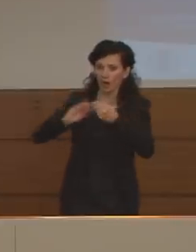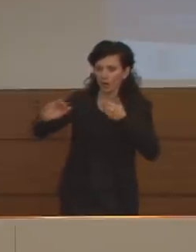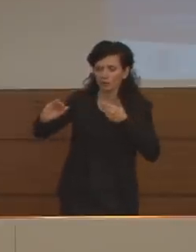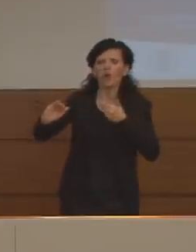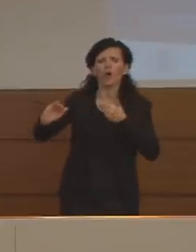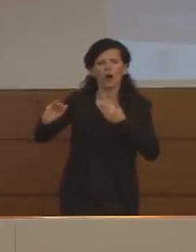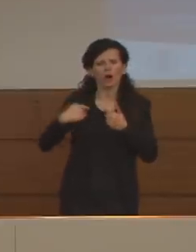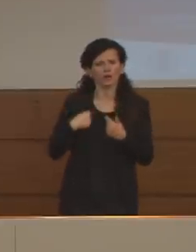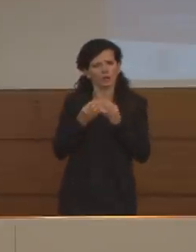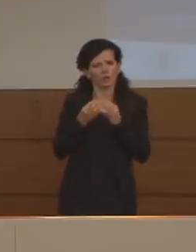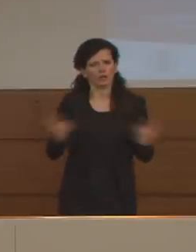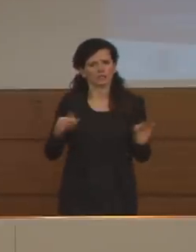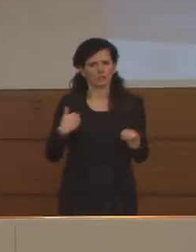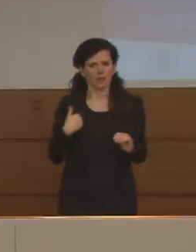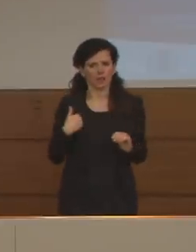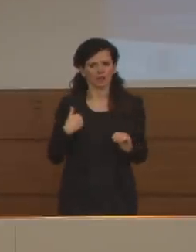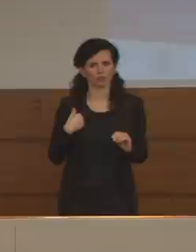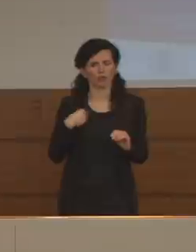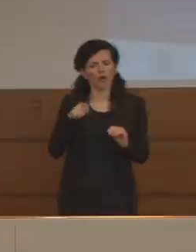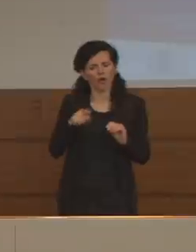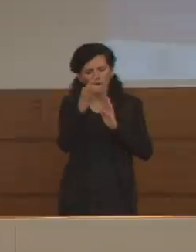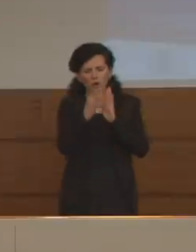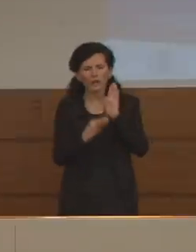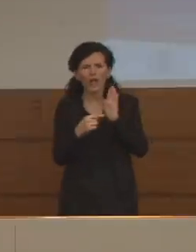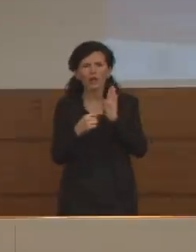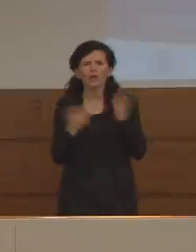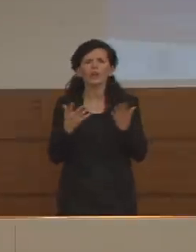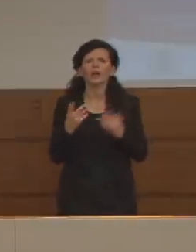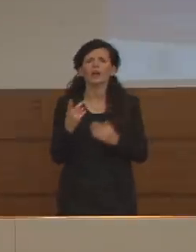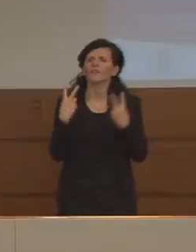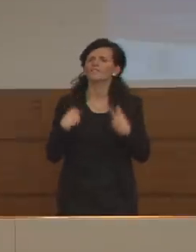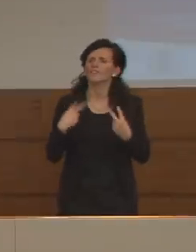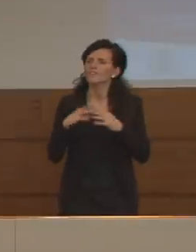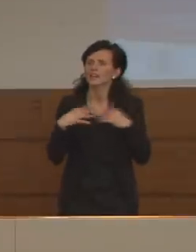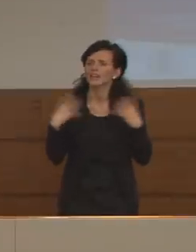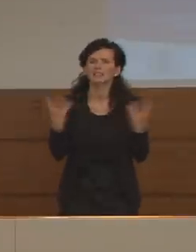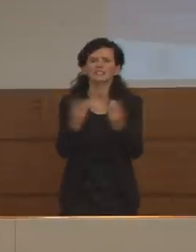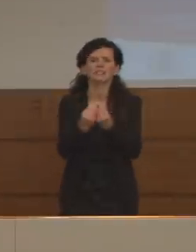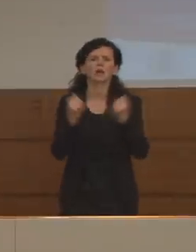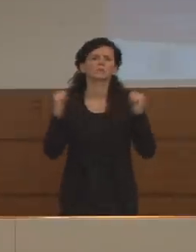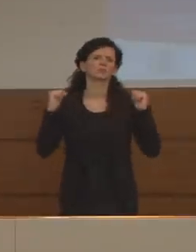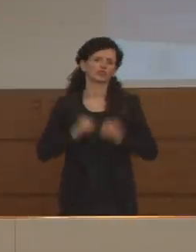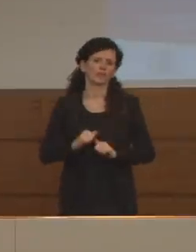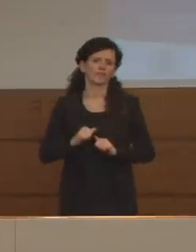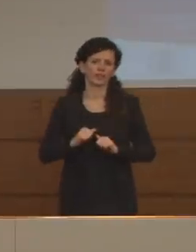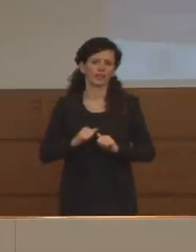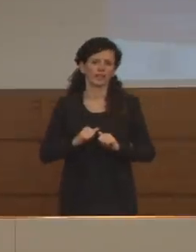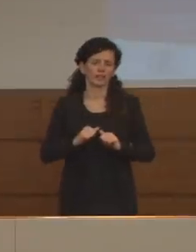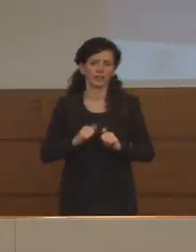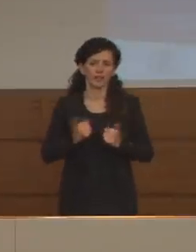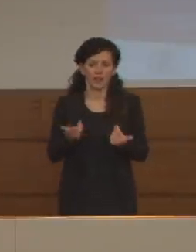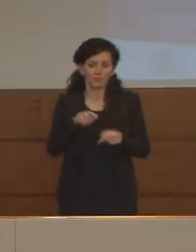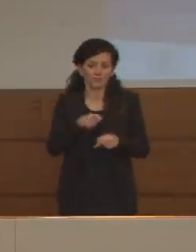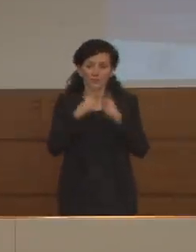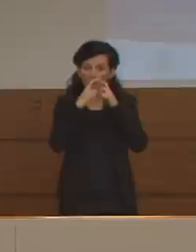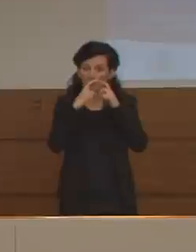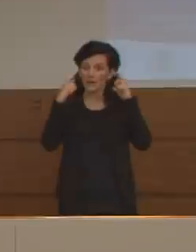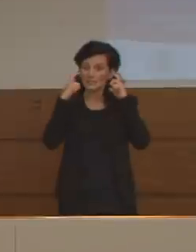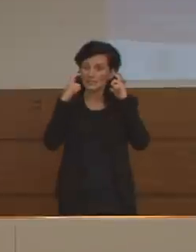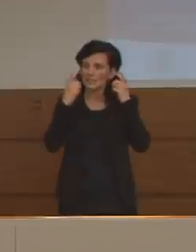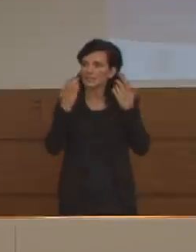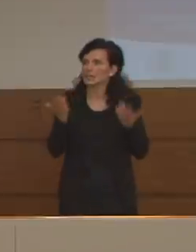tradotte in regole di convivenza civile quindi anche qui sulle mascherine io non